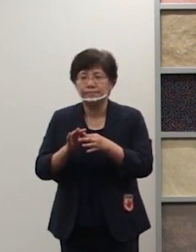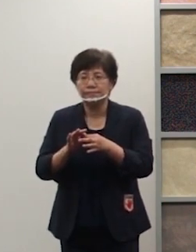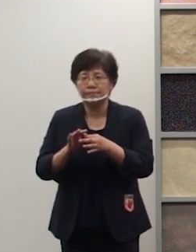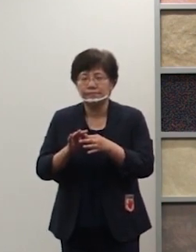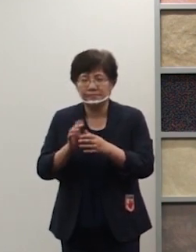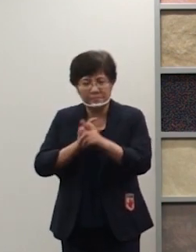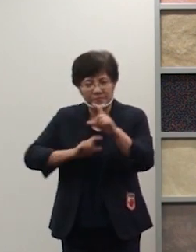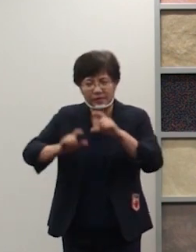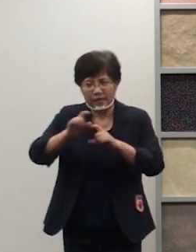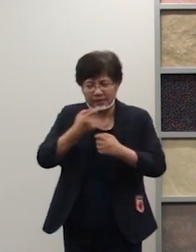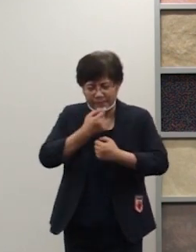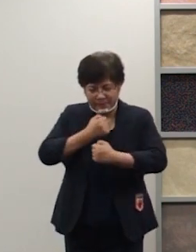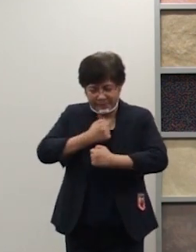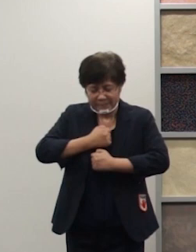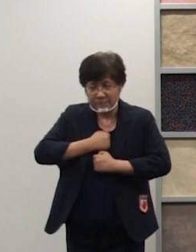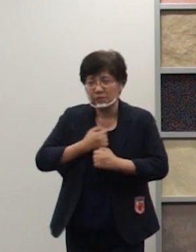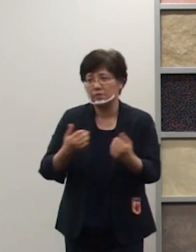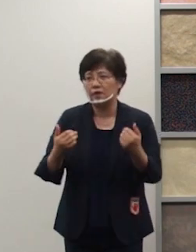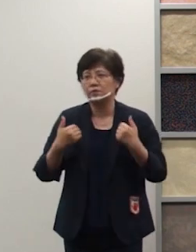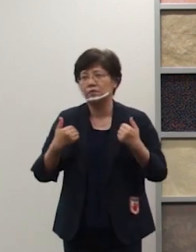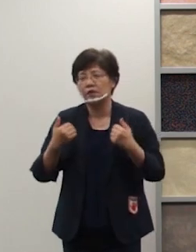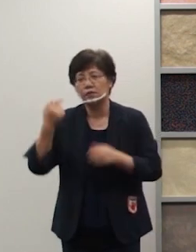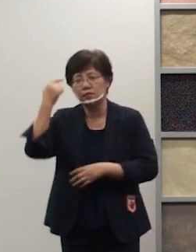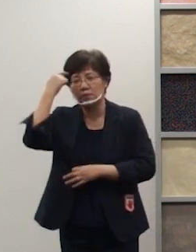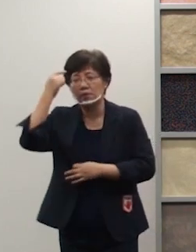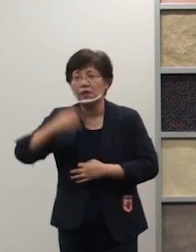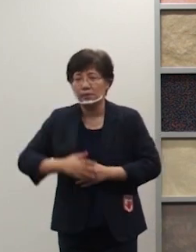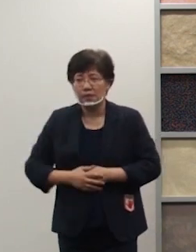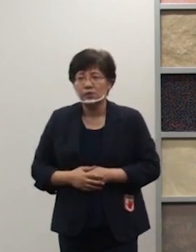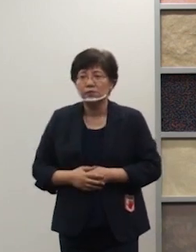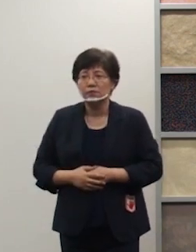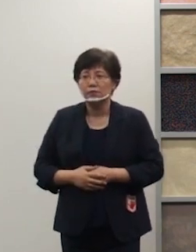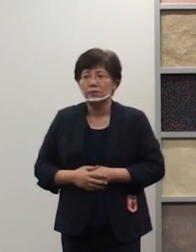これまで以上に警戒はしないといけないと思います。特に、